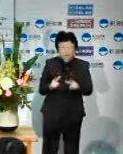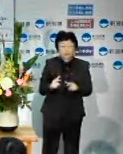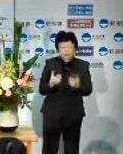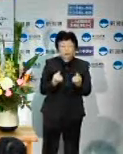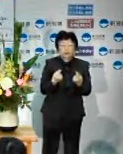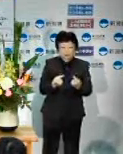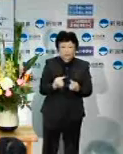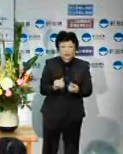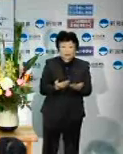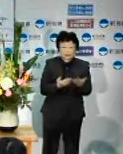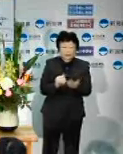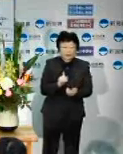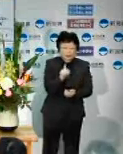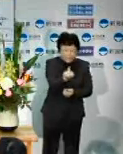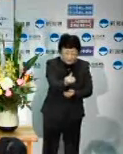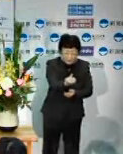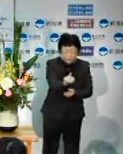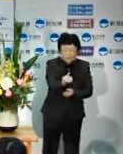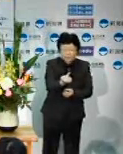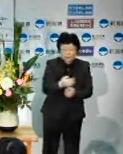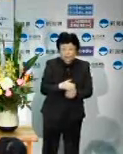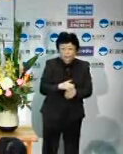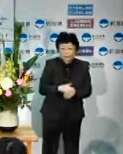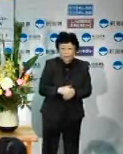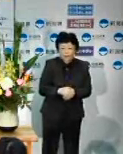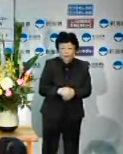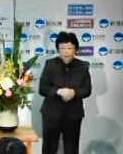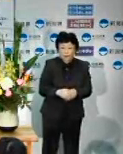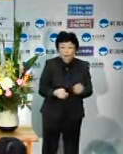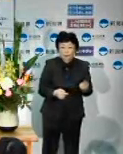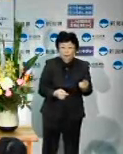が望ましいですよ、 はい、行く方は順